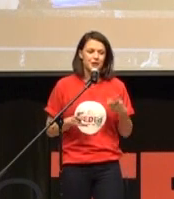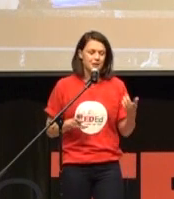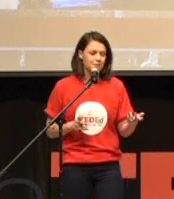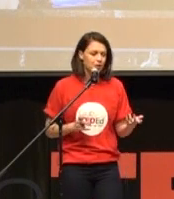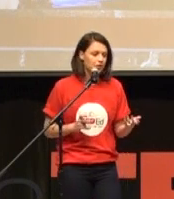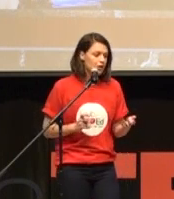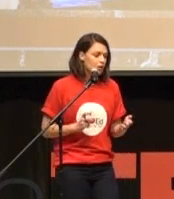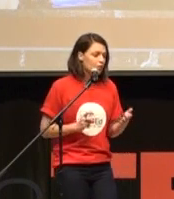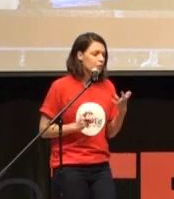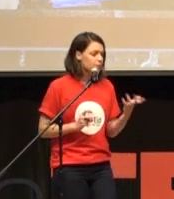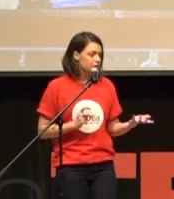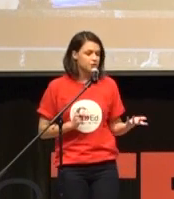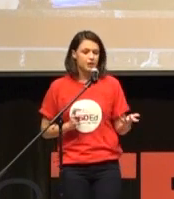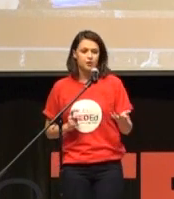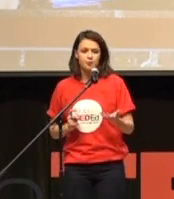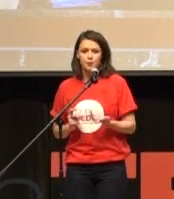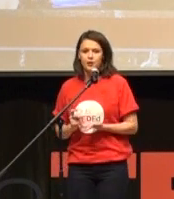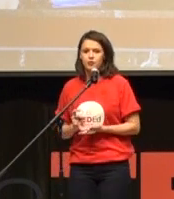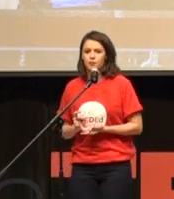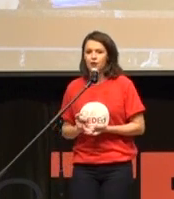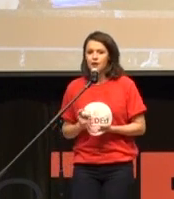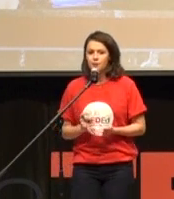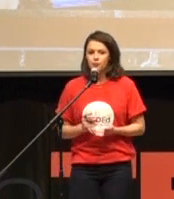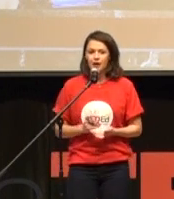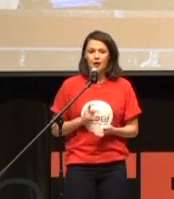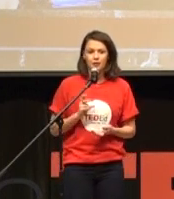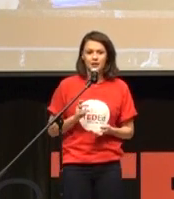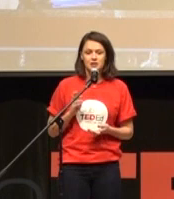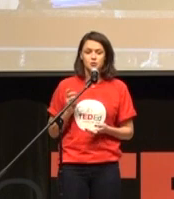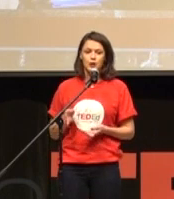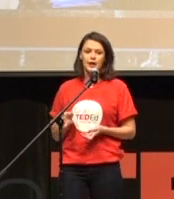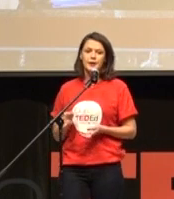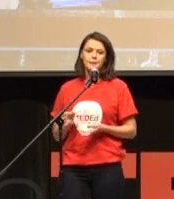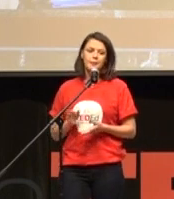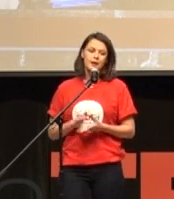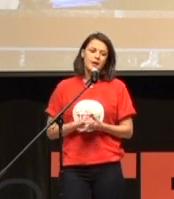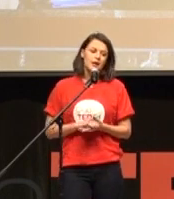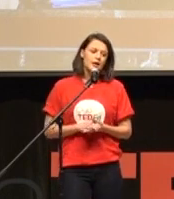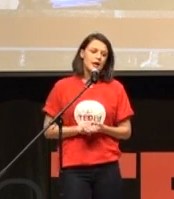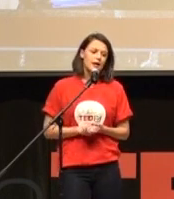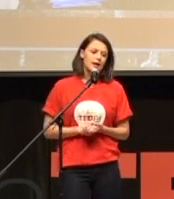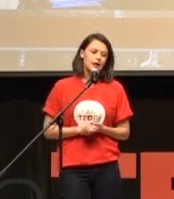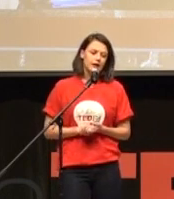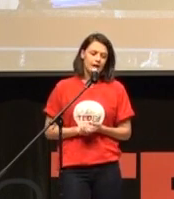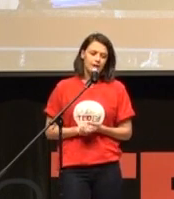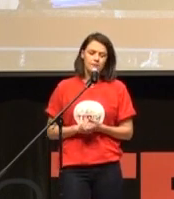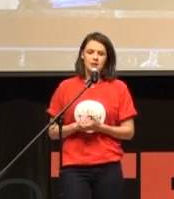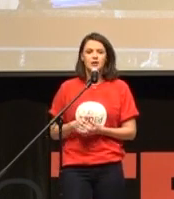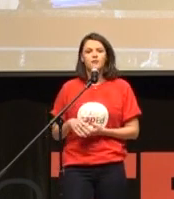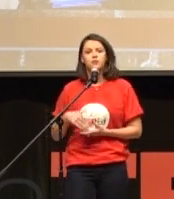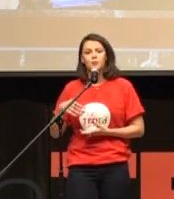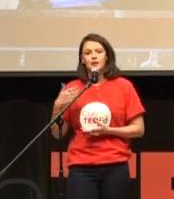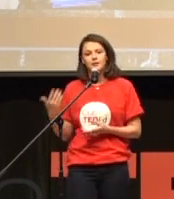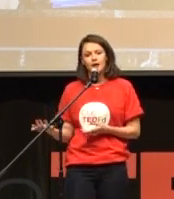por ejemplo, un proyecto propuesto por la diputada Vanessa Zucari, en el que ella fomenta